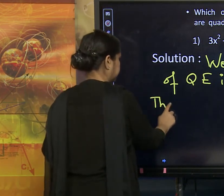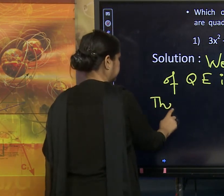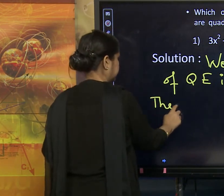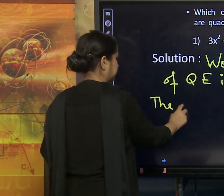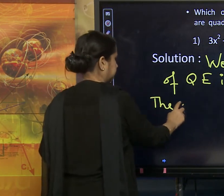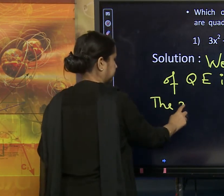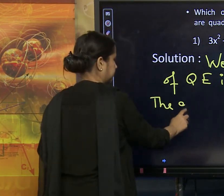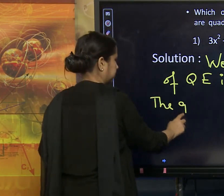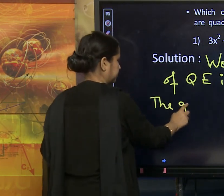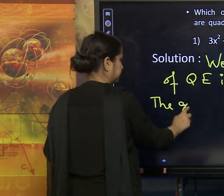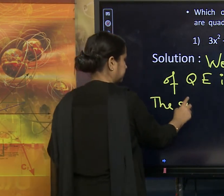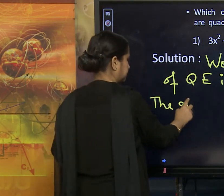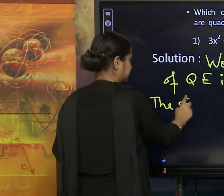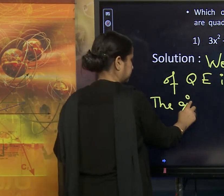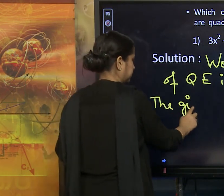कंपेयर करेंगे।